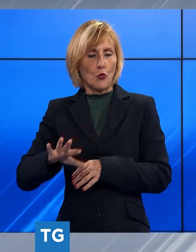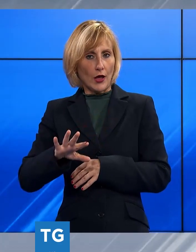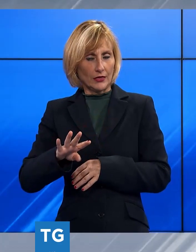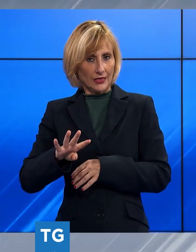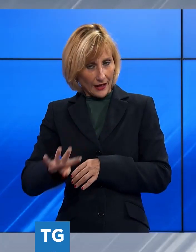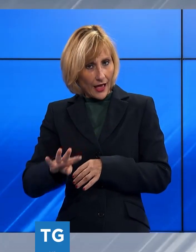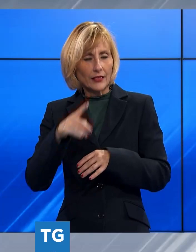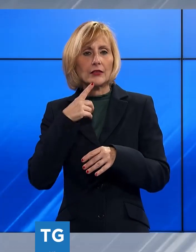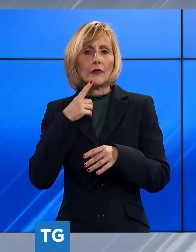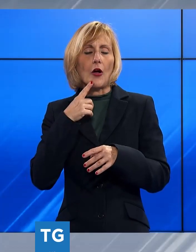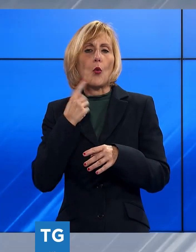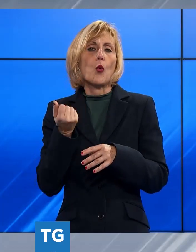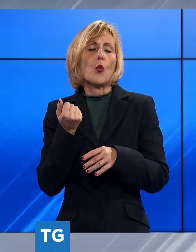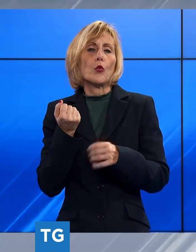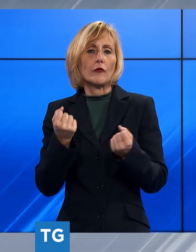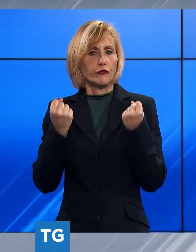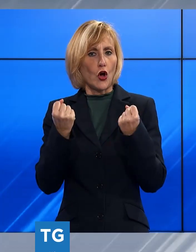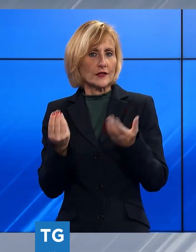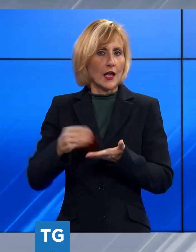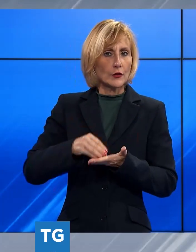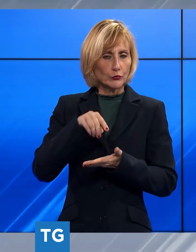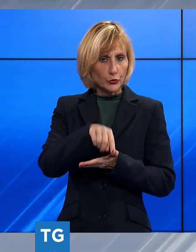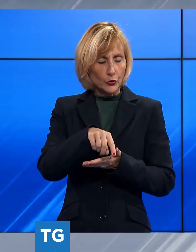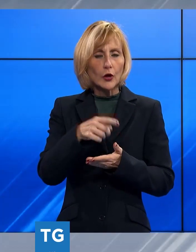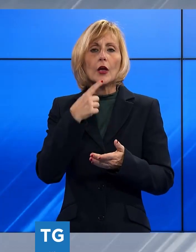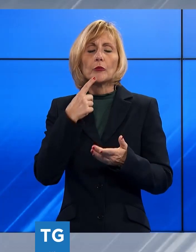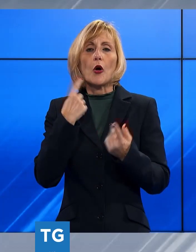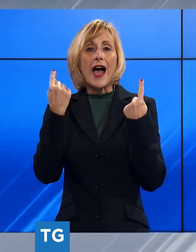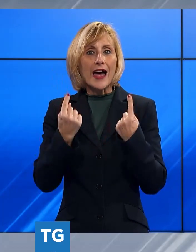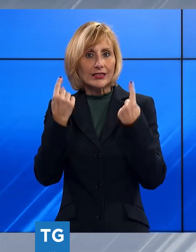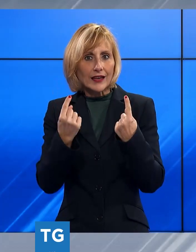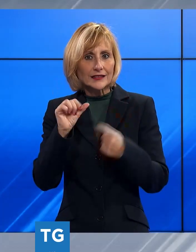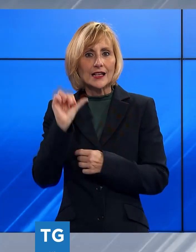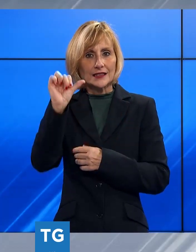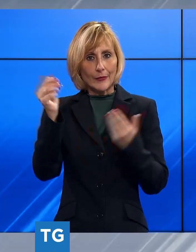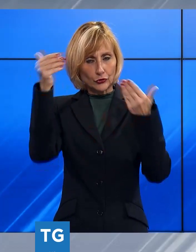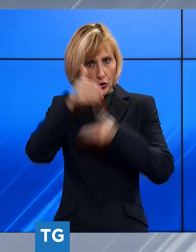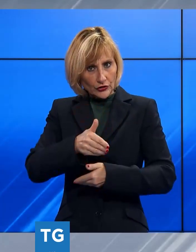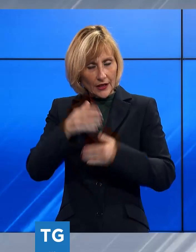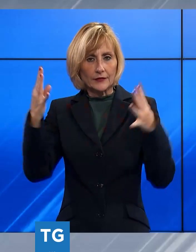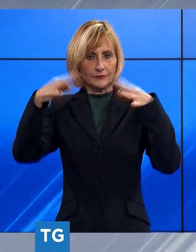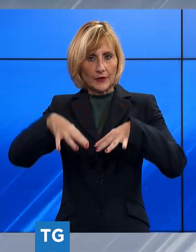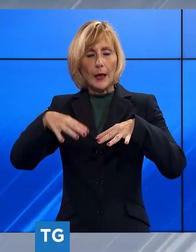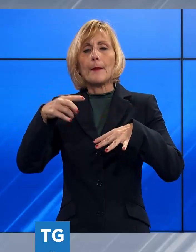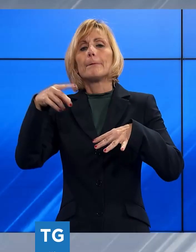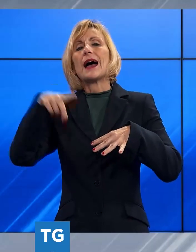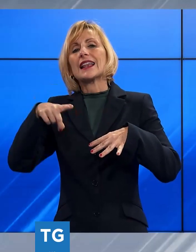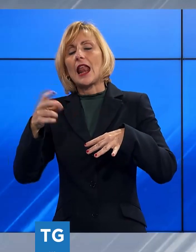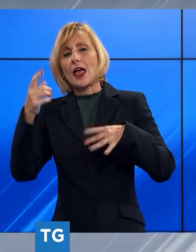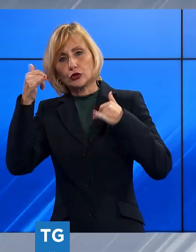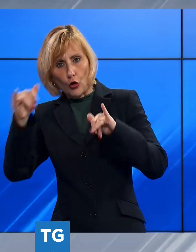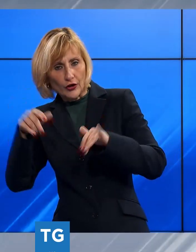di essere un'arma in più per coach Capponi grande attesa per il big match di sabato sera contro la capolista Parella Torino